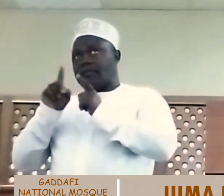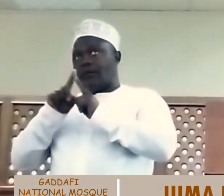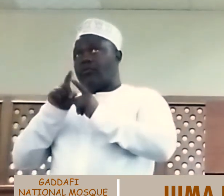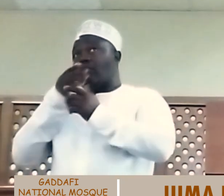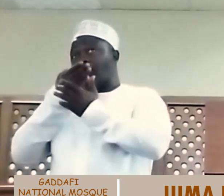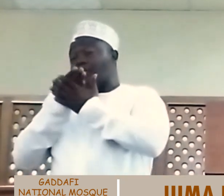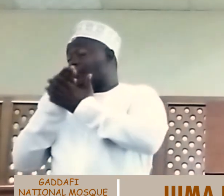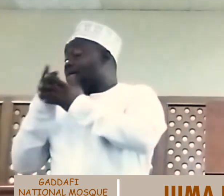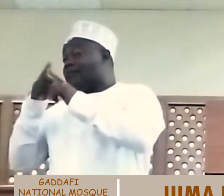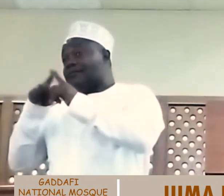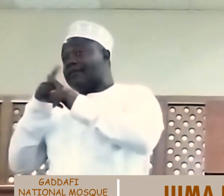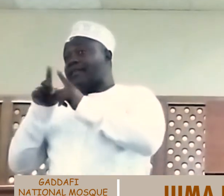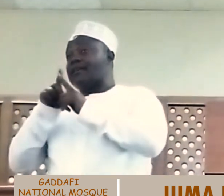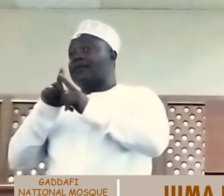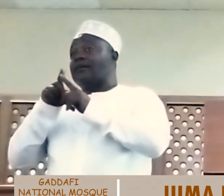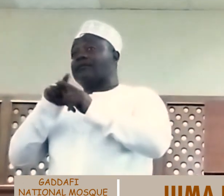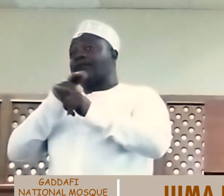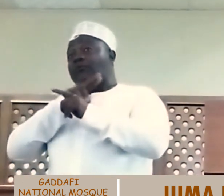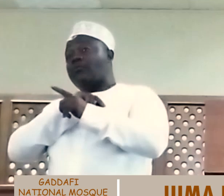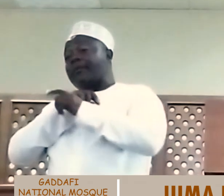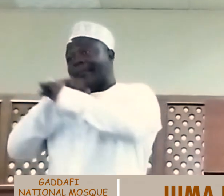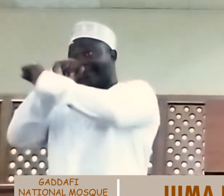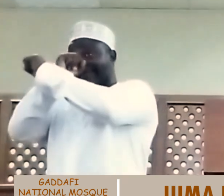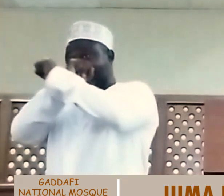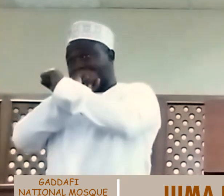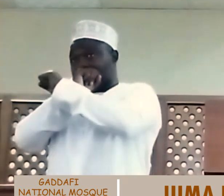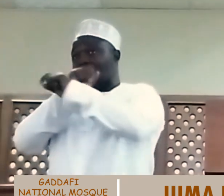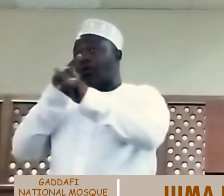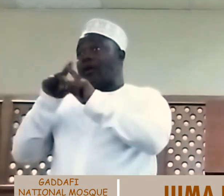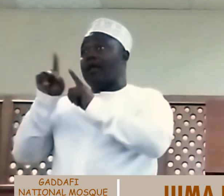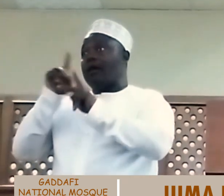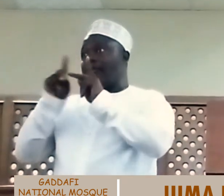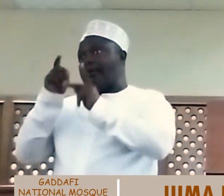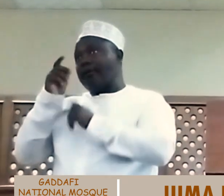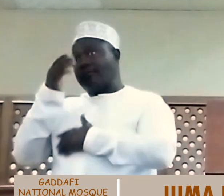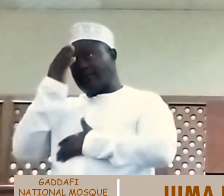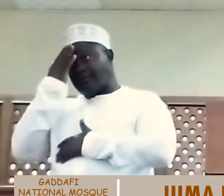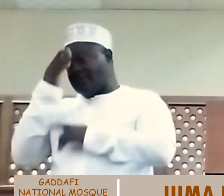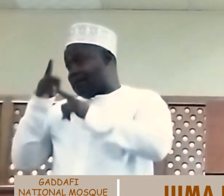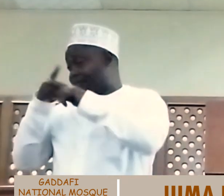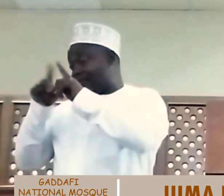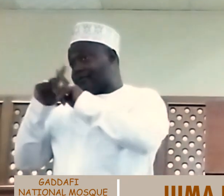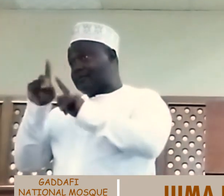وبث منهما رجالا كثيرا ونساء